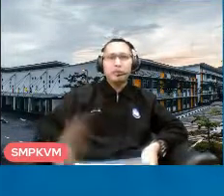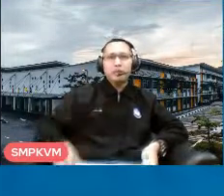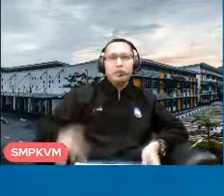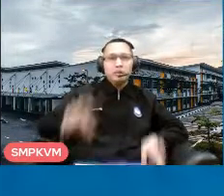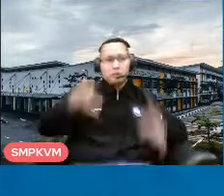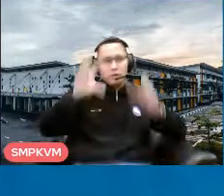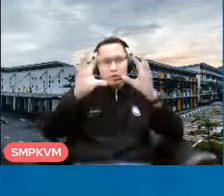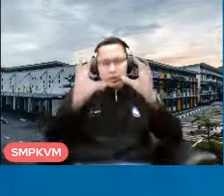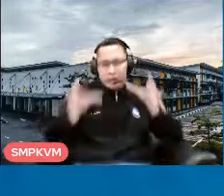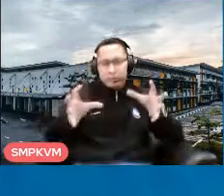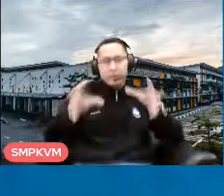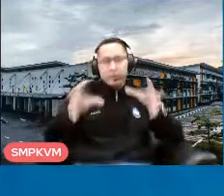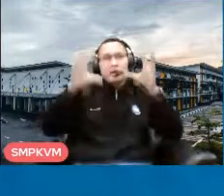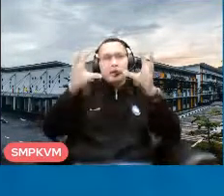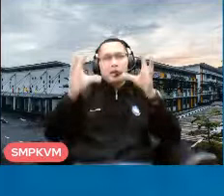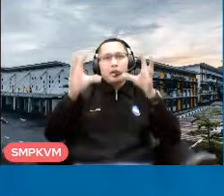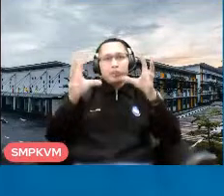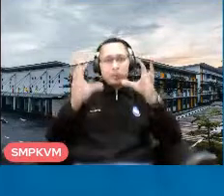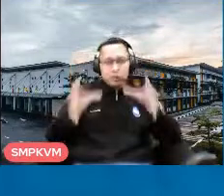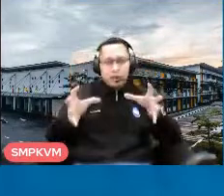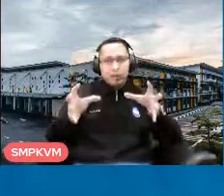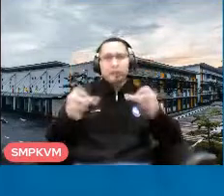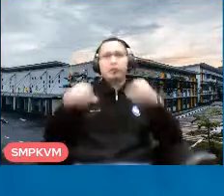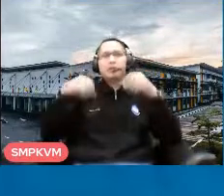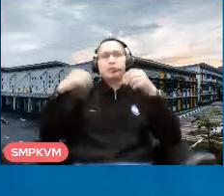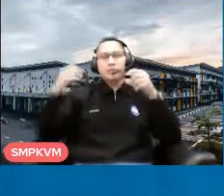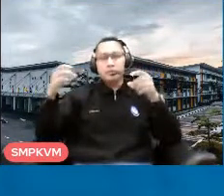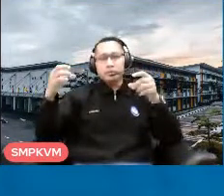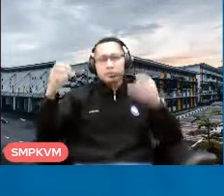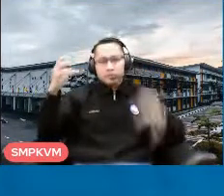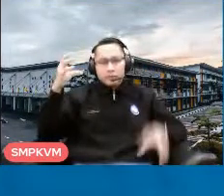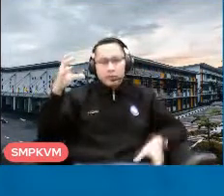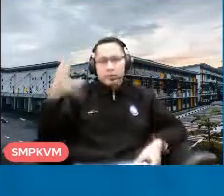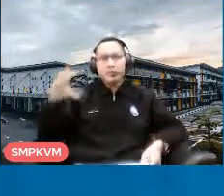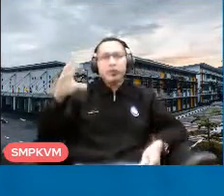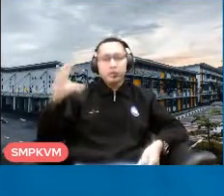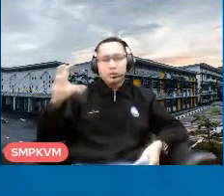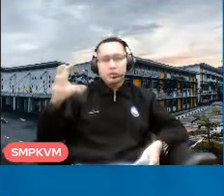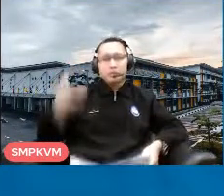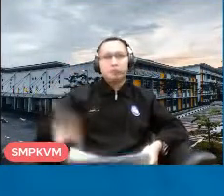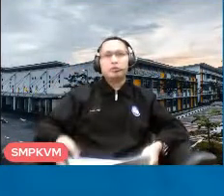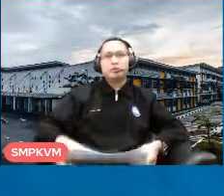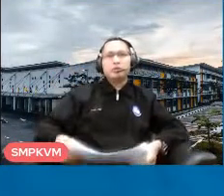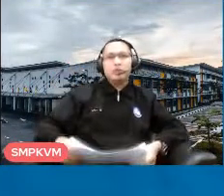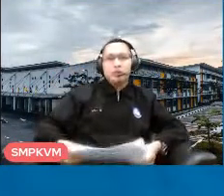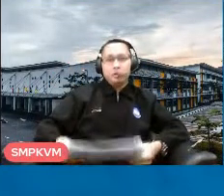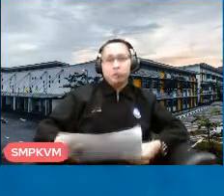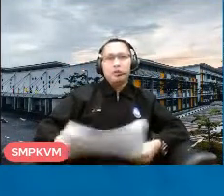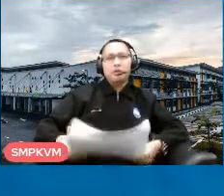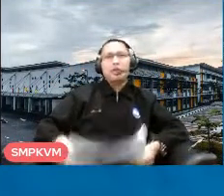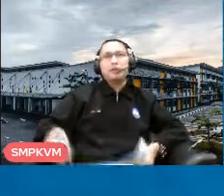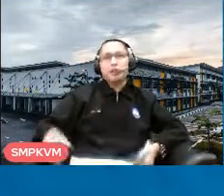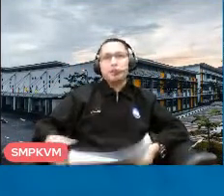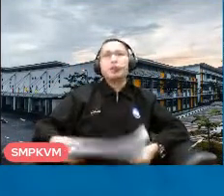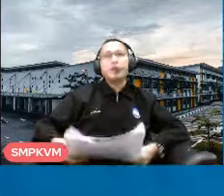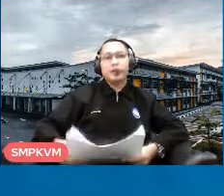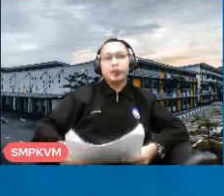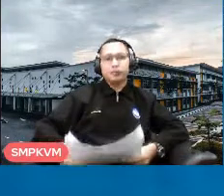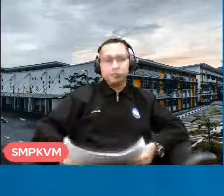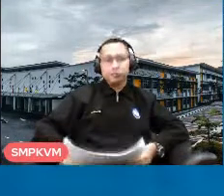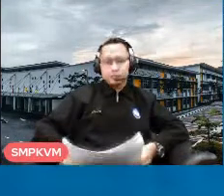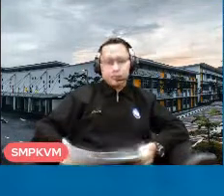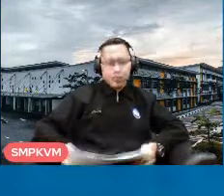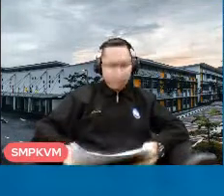pergi jauh sekolah tetapkan peraturan batu baca ikut Insyaallah ya kerja